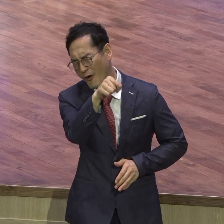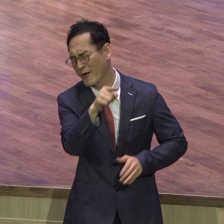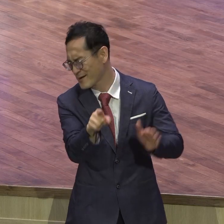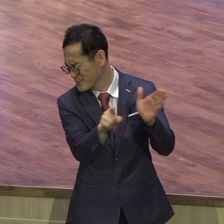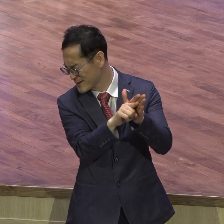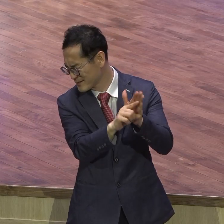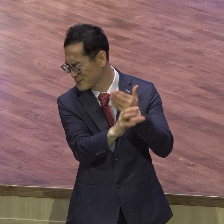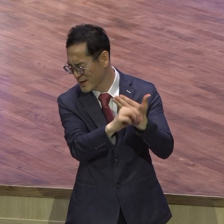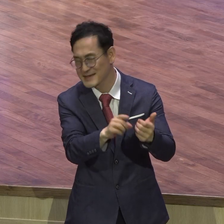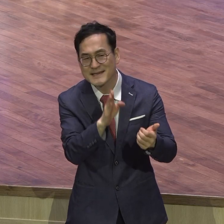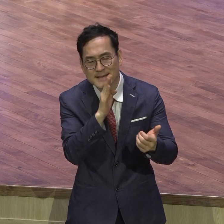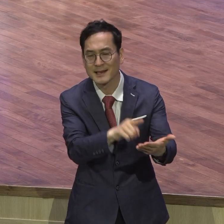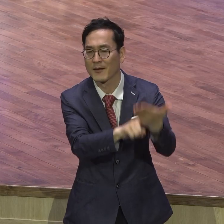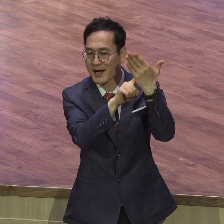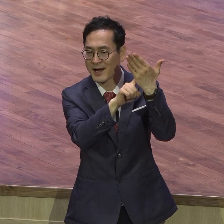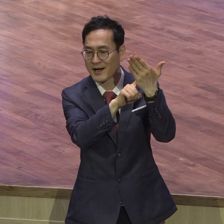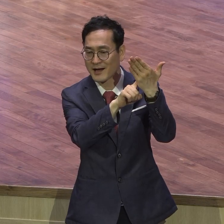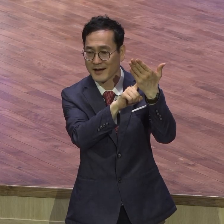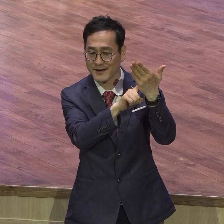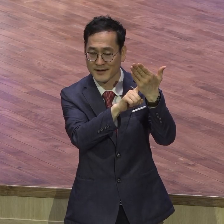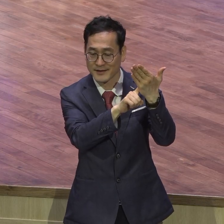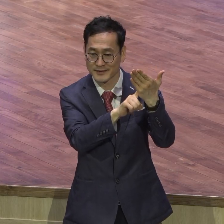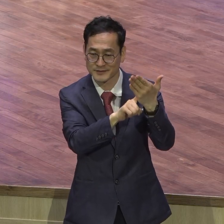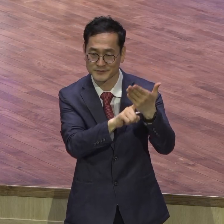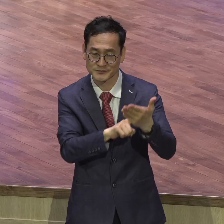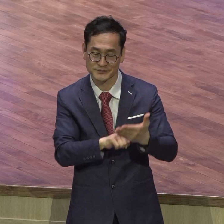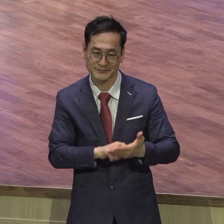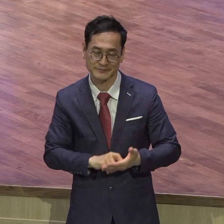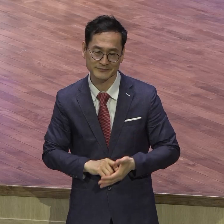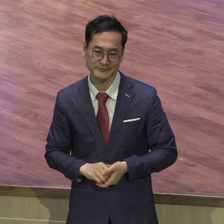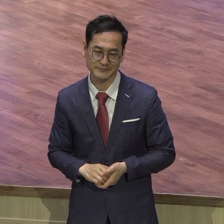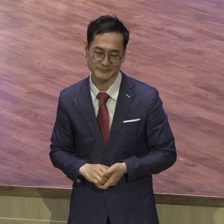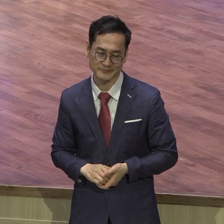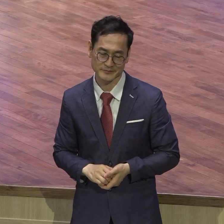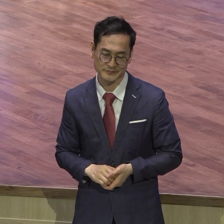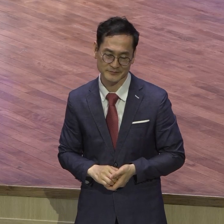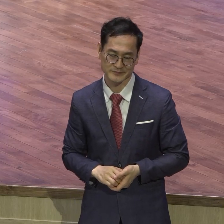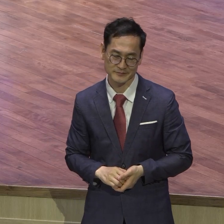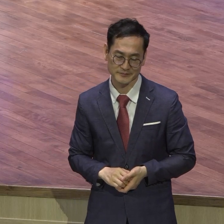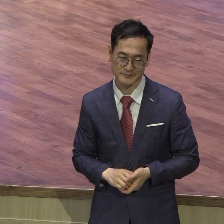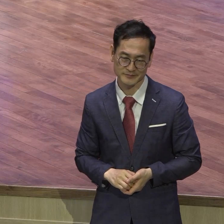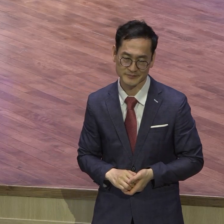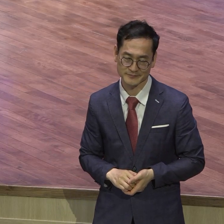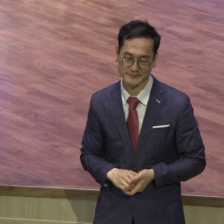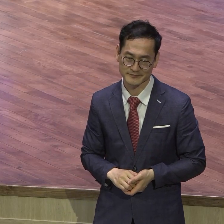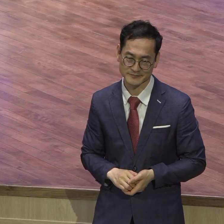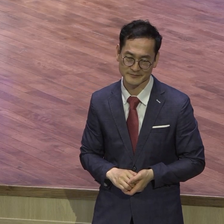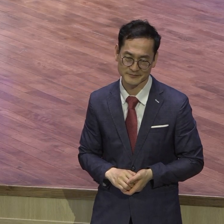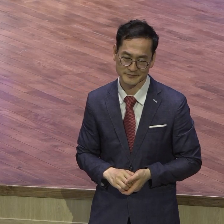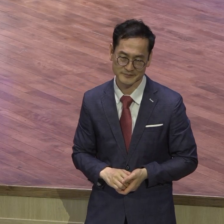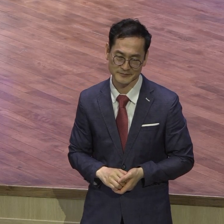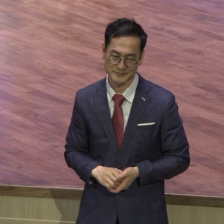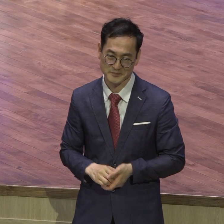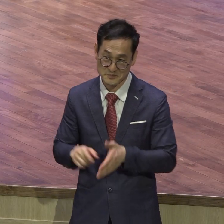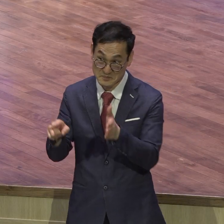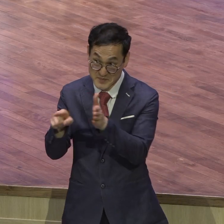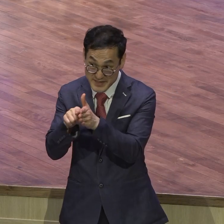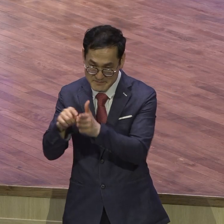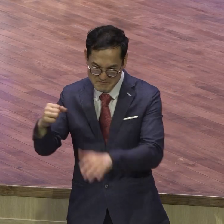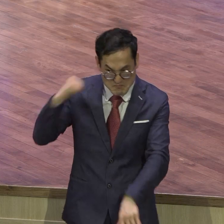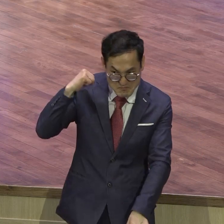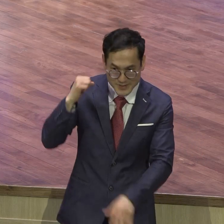믿음은 바라는 것들의 실상이요 히브리 11장이 나타나는 소위 말해서 믿음의 챔피언들 이 성경에 나오는